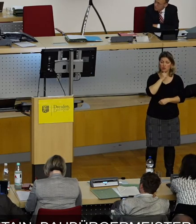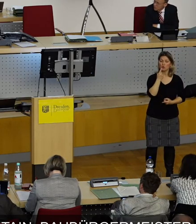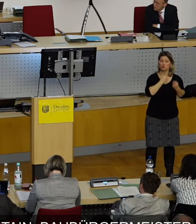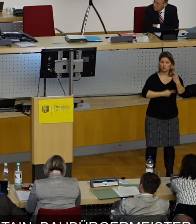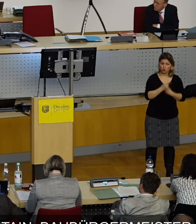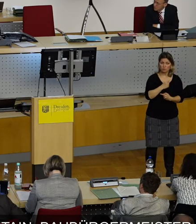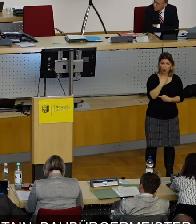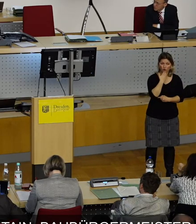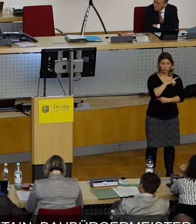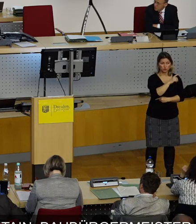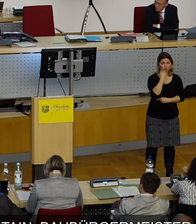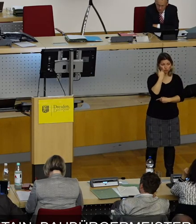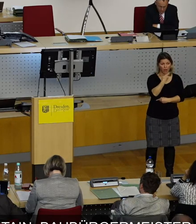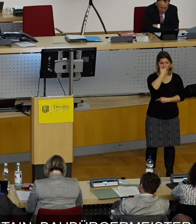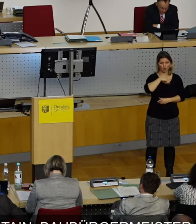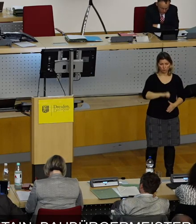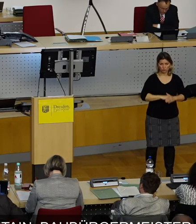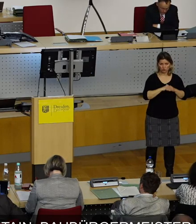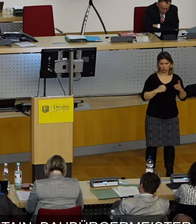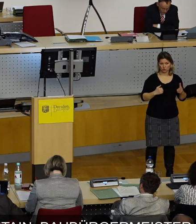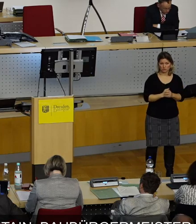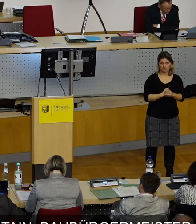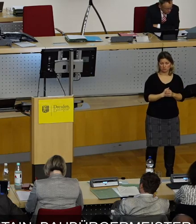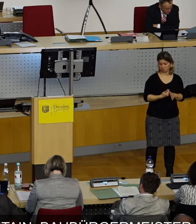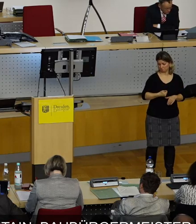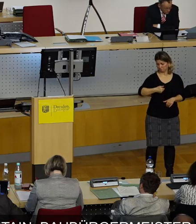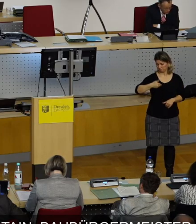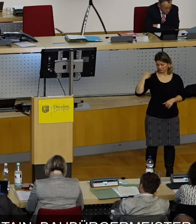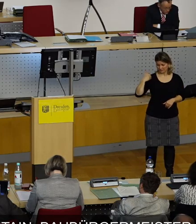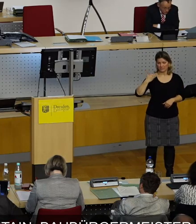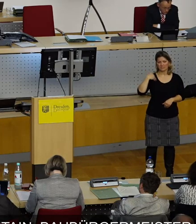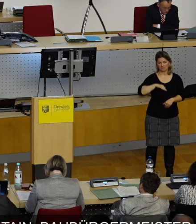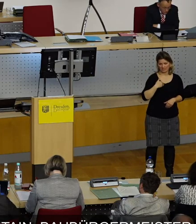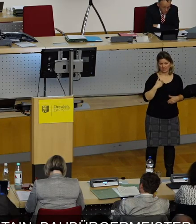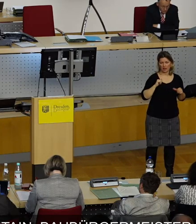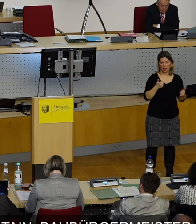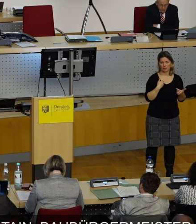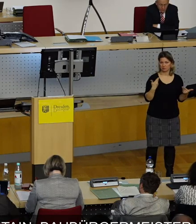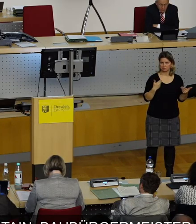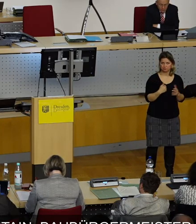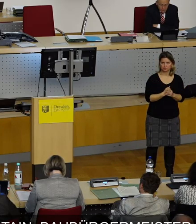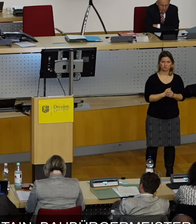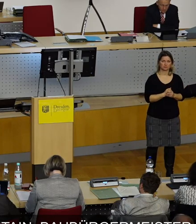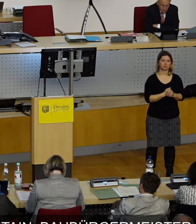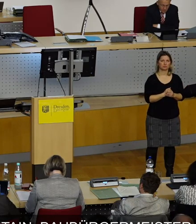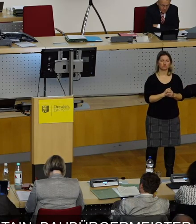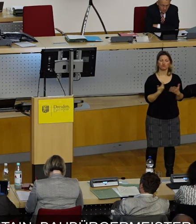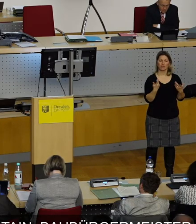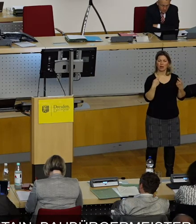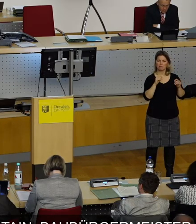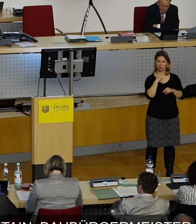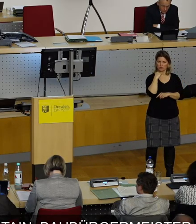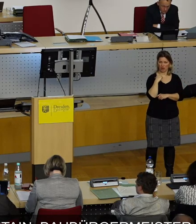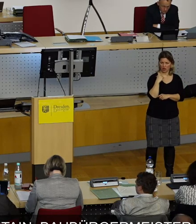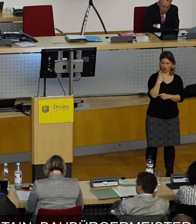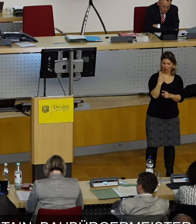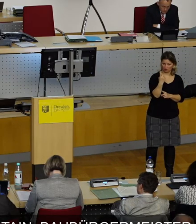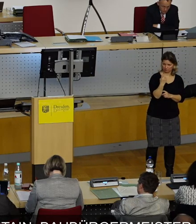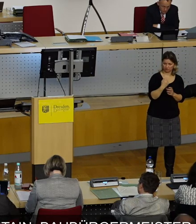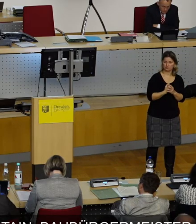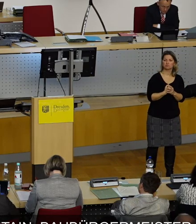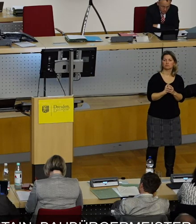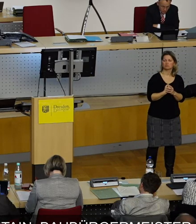uns dort zu unterstützen. Wir haben in der Vergangenheit das ein oder andere Mal die Situation erlebt, dass wir Bauträger versucht haben, dort